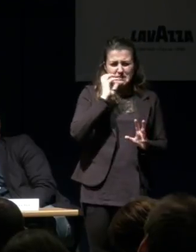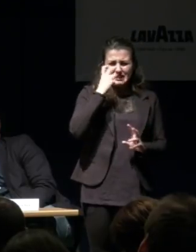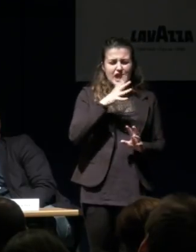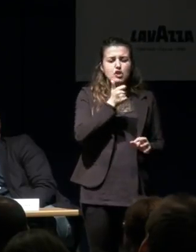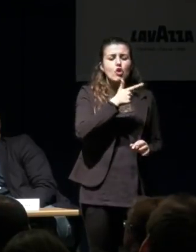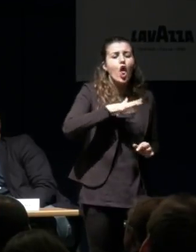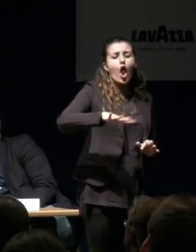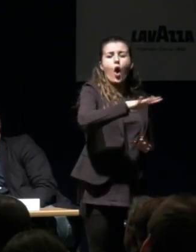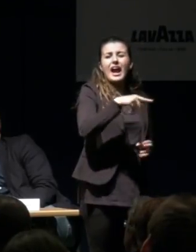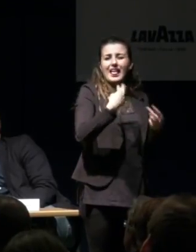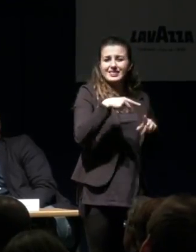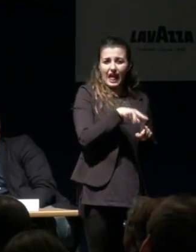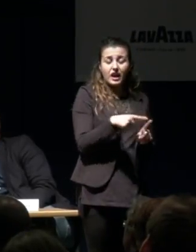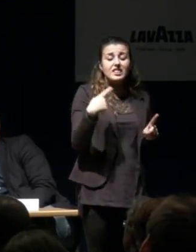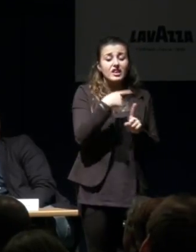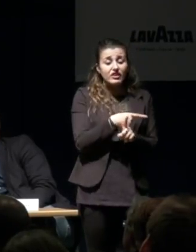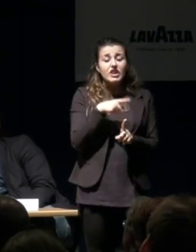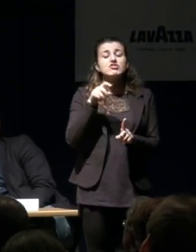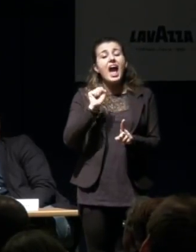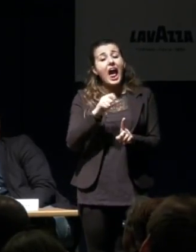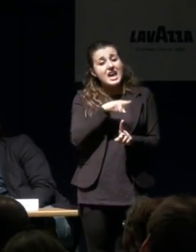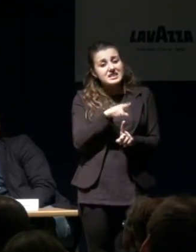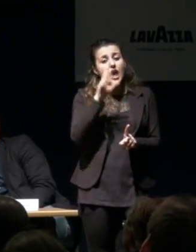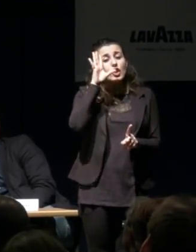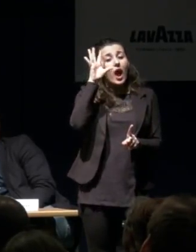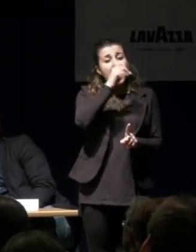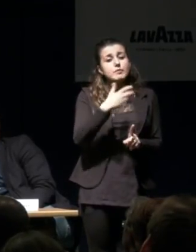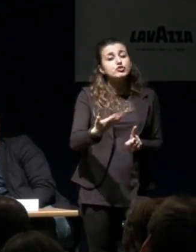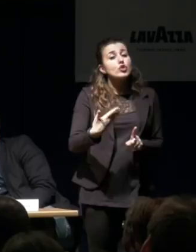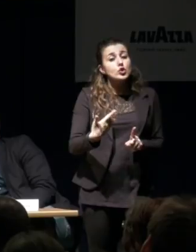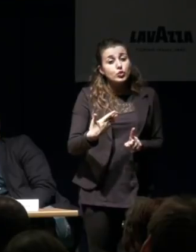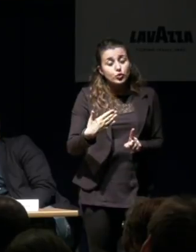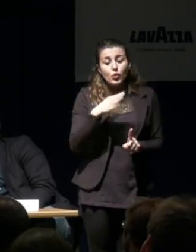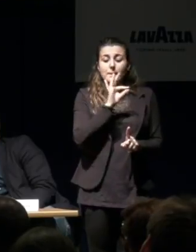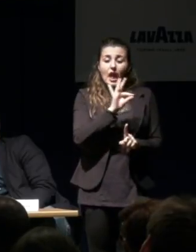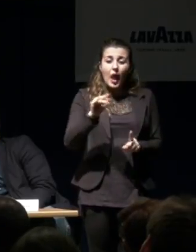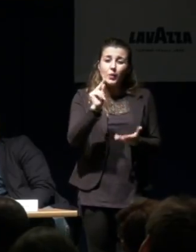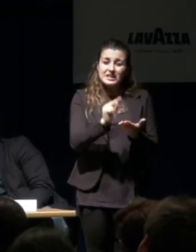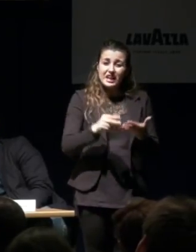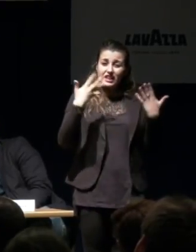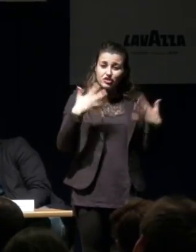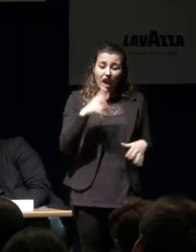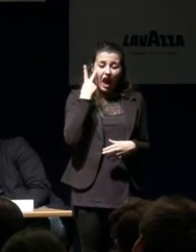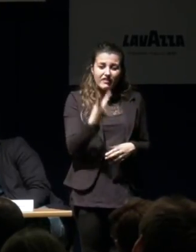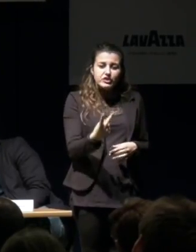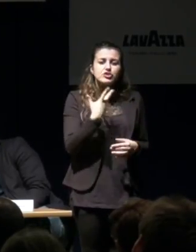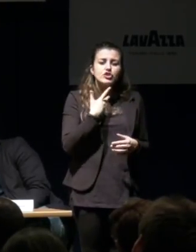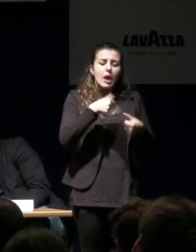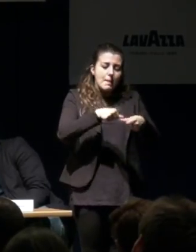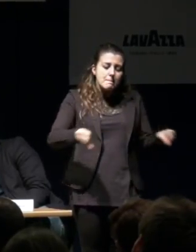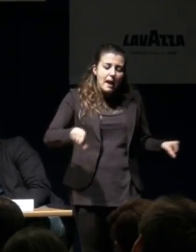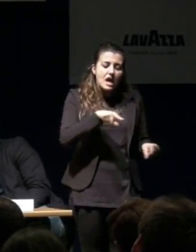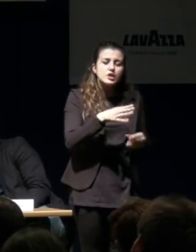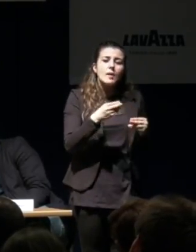localistica invece leogrande si rende conto già dai suoi primissimi scritti che alla base di questa anomalia c'è un nesso